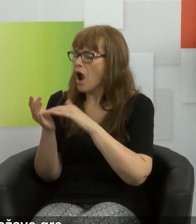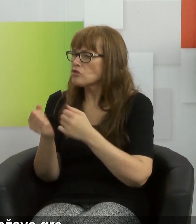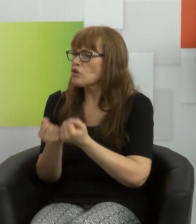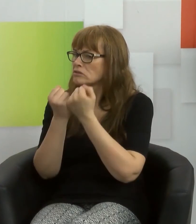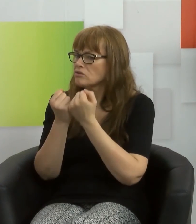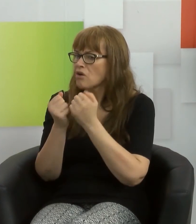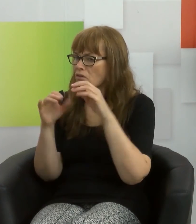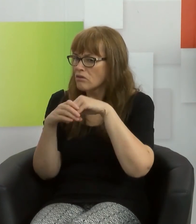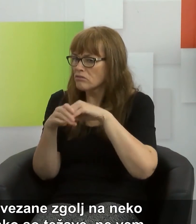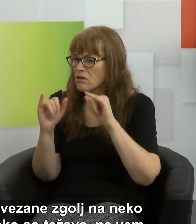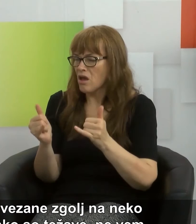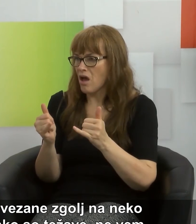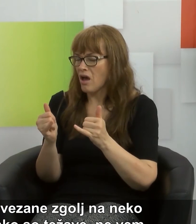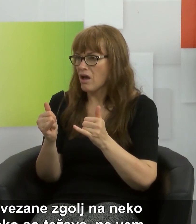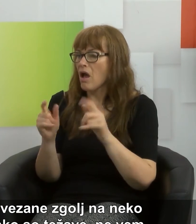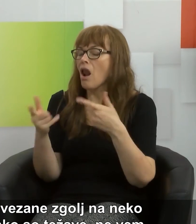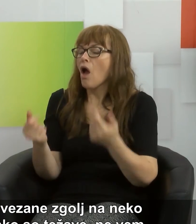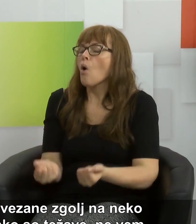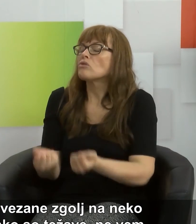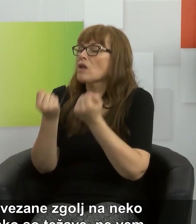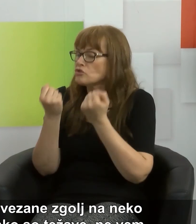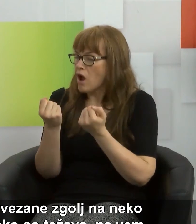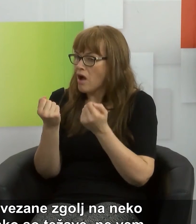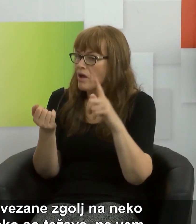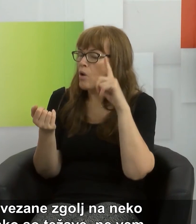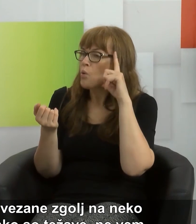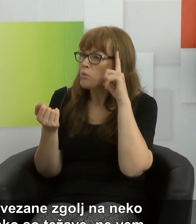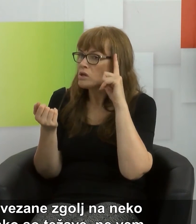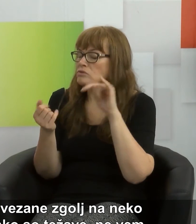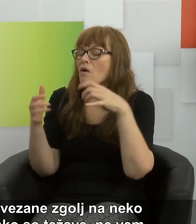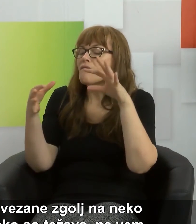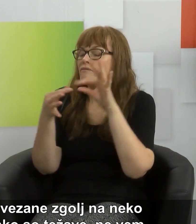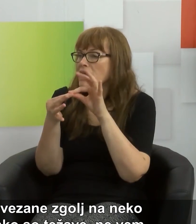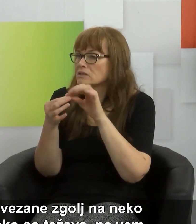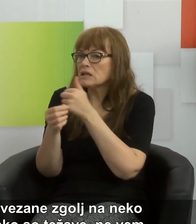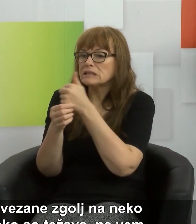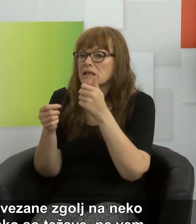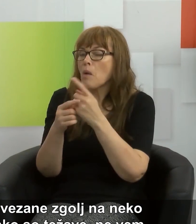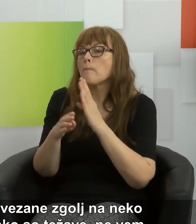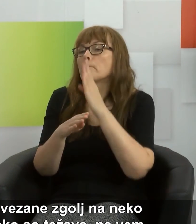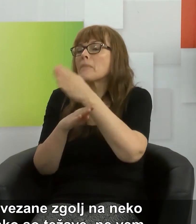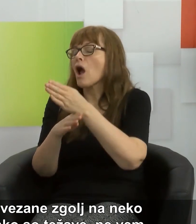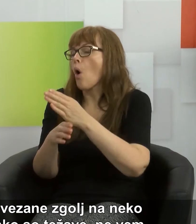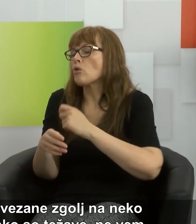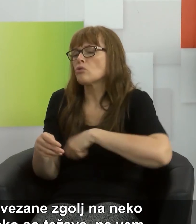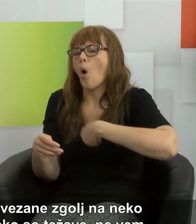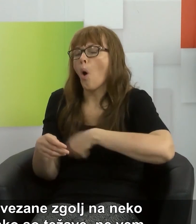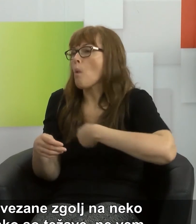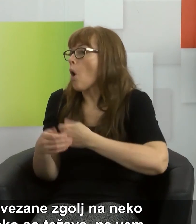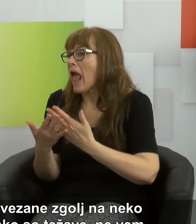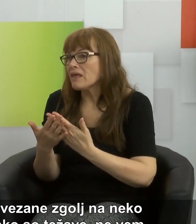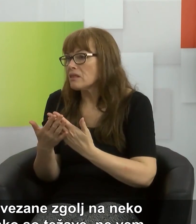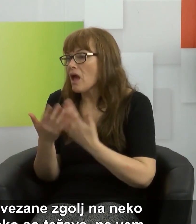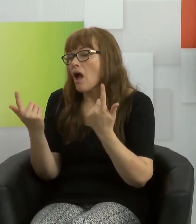težave gre. Lahko so težave, ki v bistvu so vezane zgolj na neko prehodno obolenje, lahko